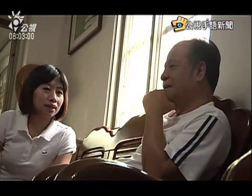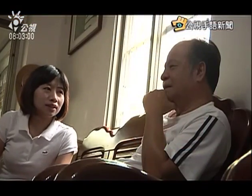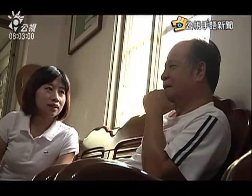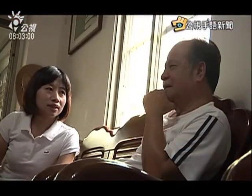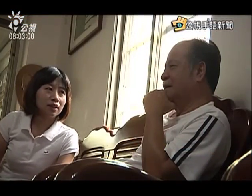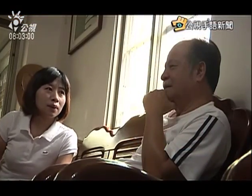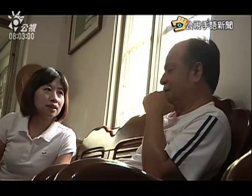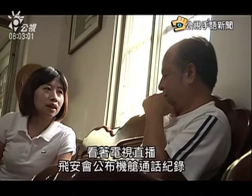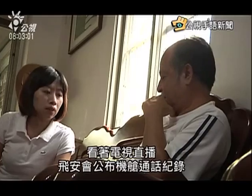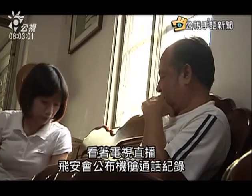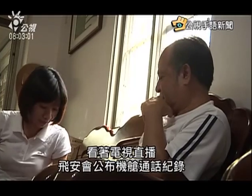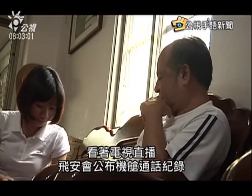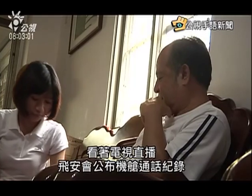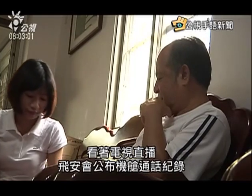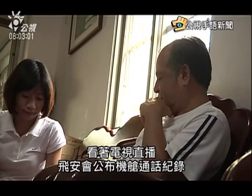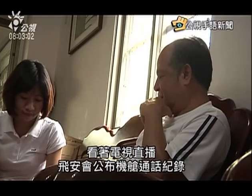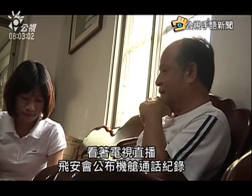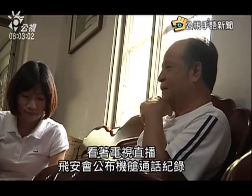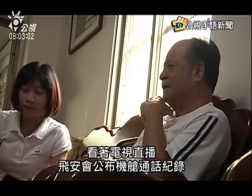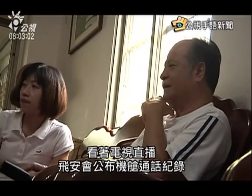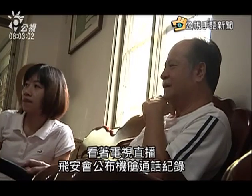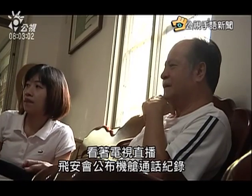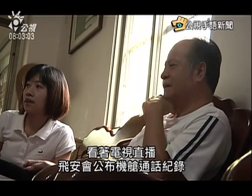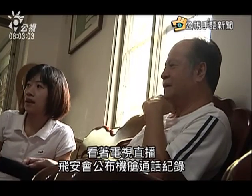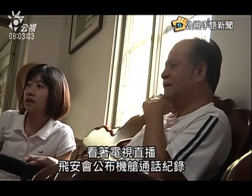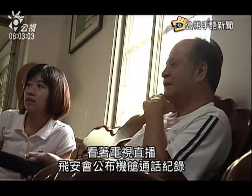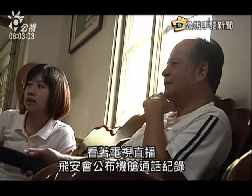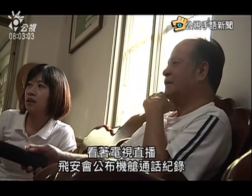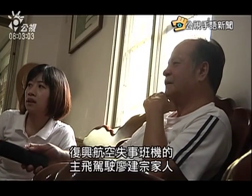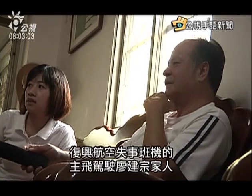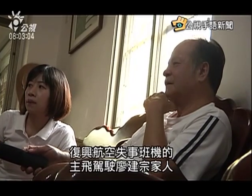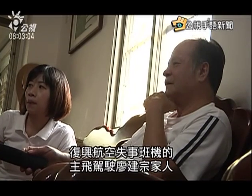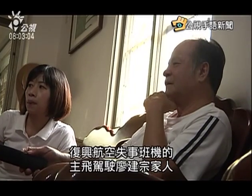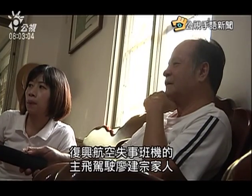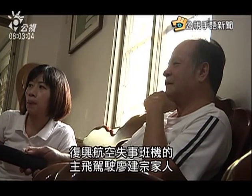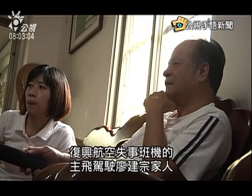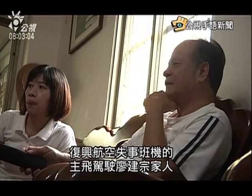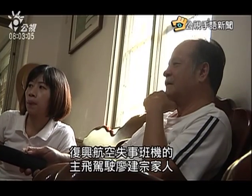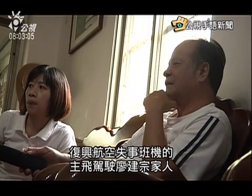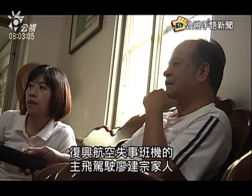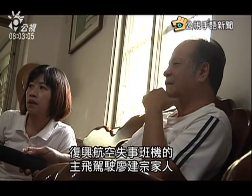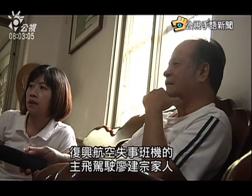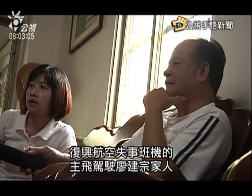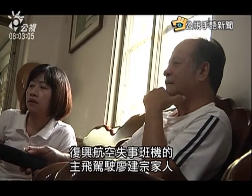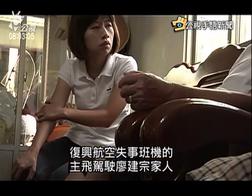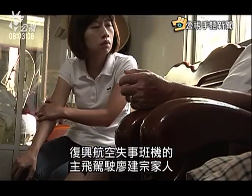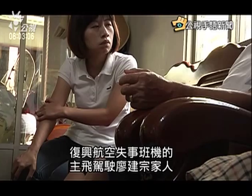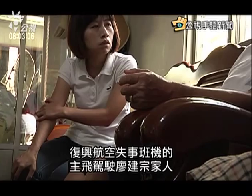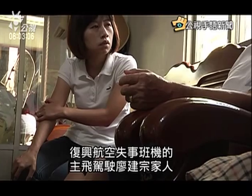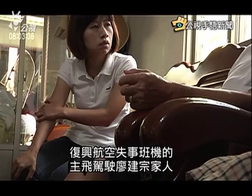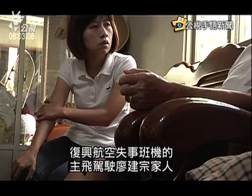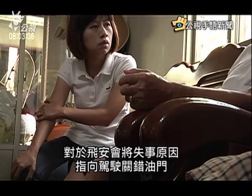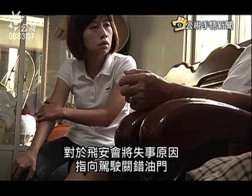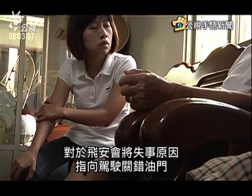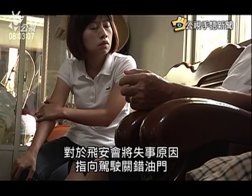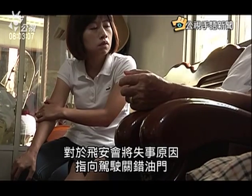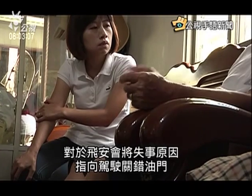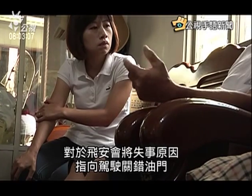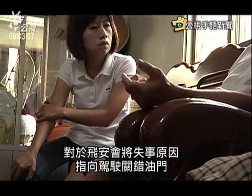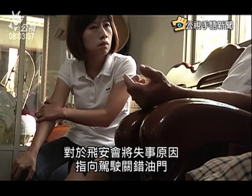看着电视直播飞安会公布机舱通话记录，复兴航空失事班机的主飞驾驶廖建宗家人对于飞安会将失事原因指